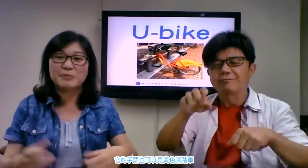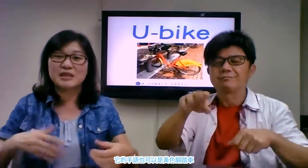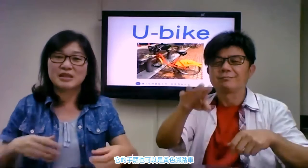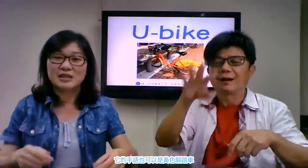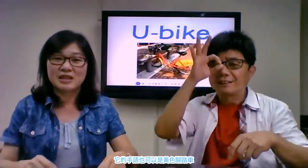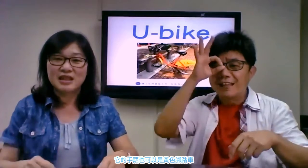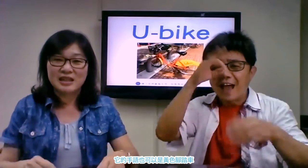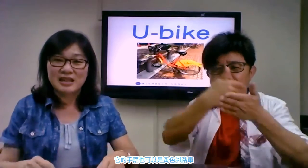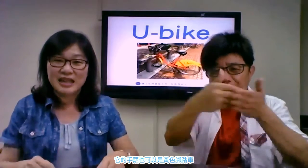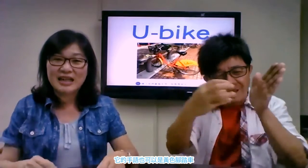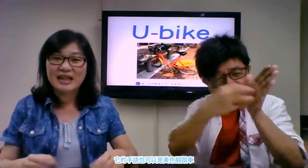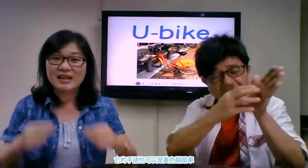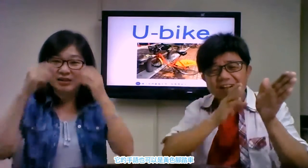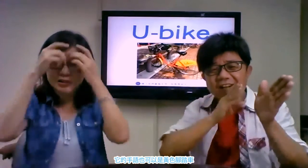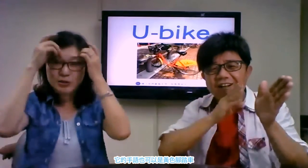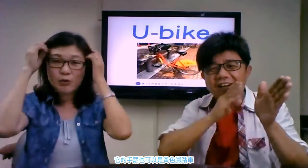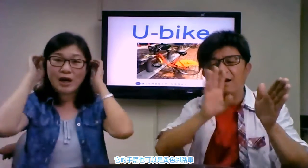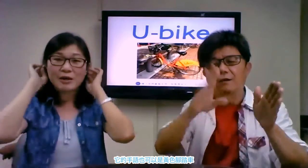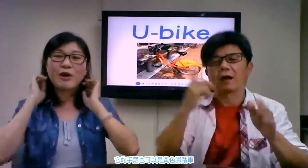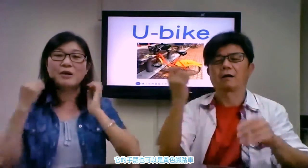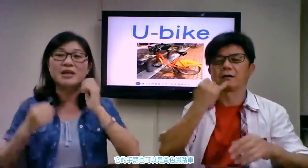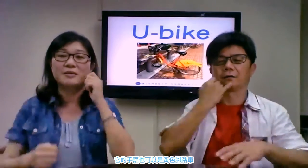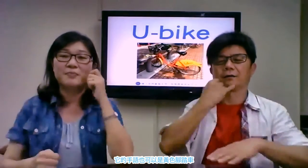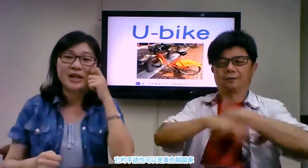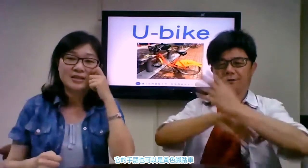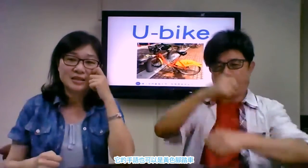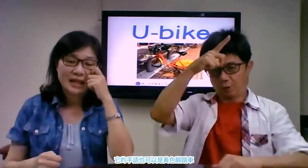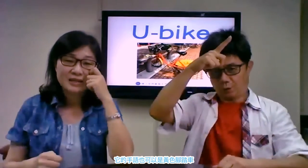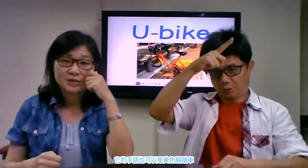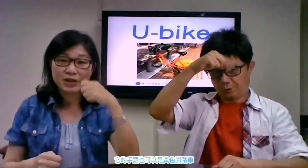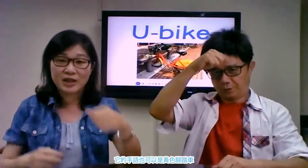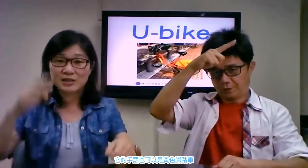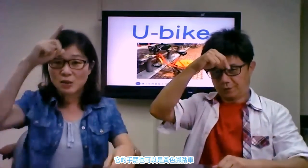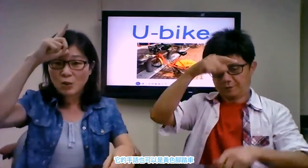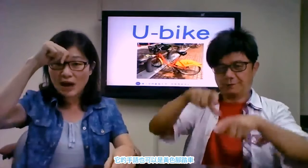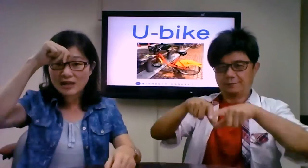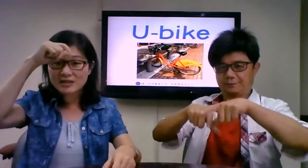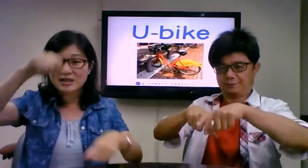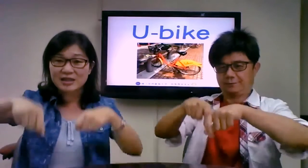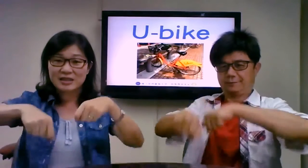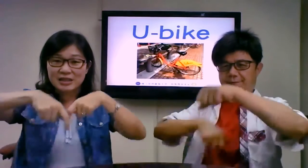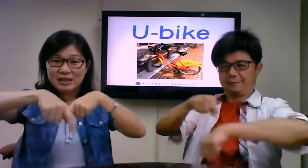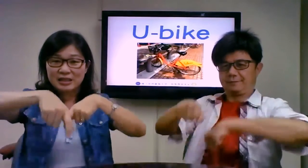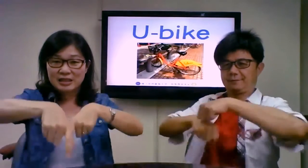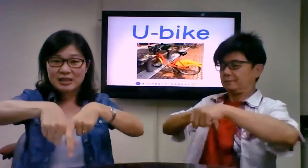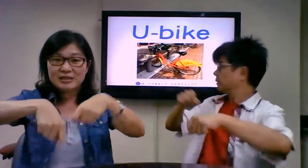他看看啊，有画面，但是呢，他的手语也可以是黄色。脚踏